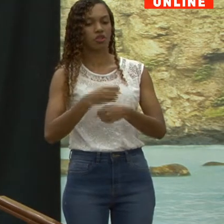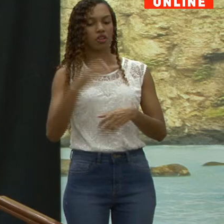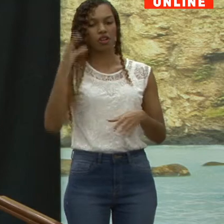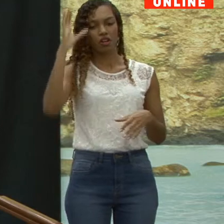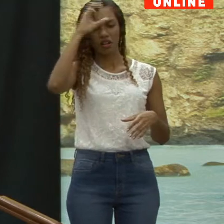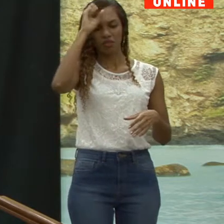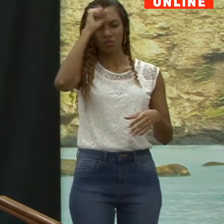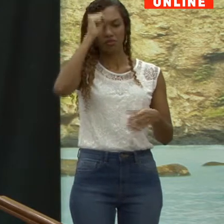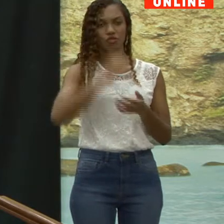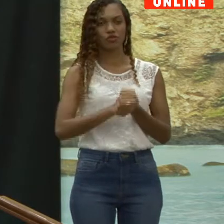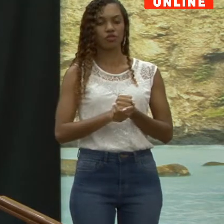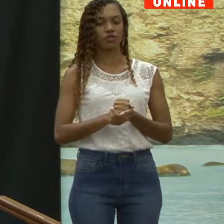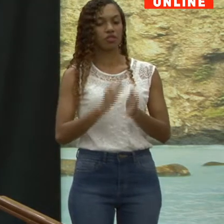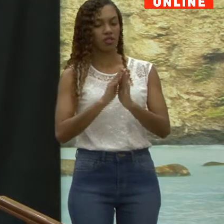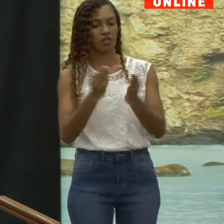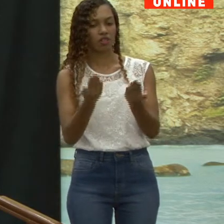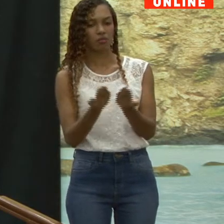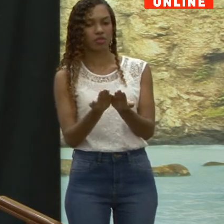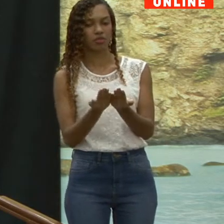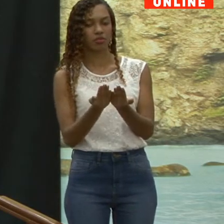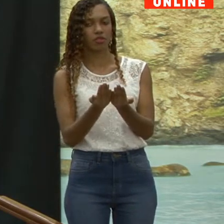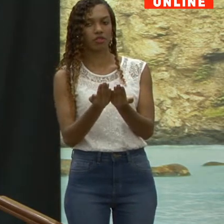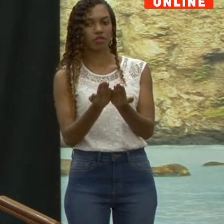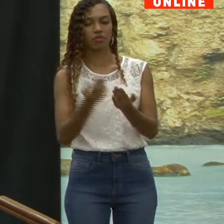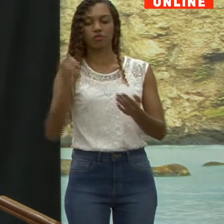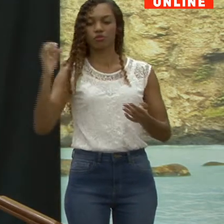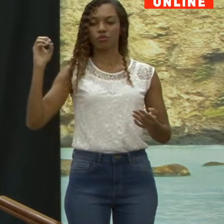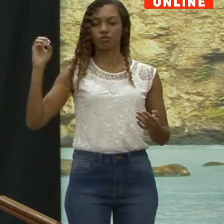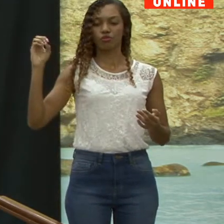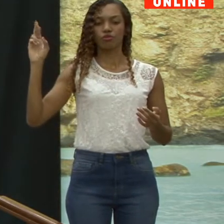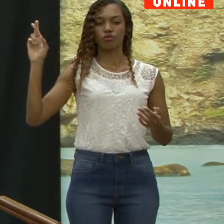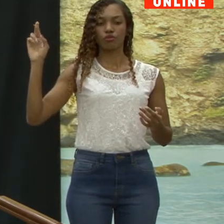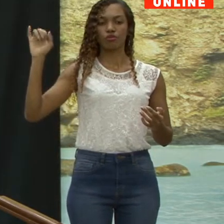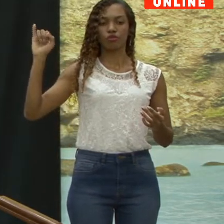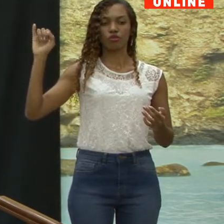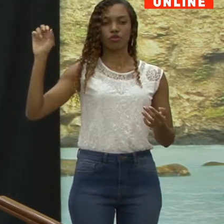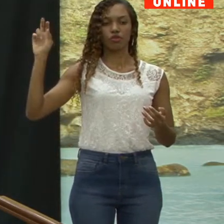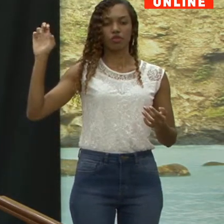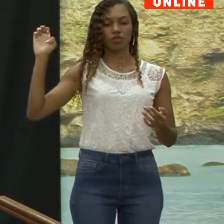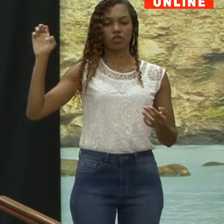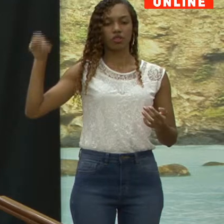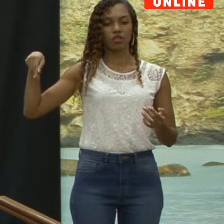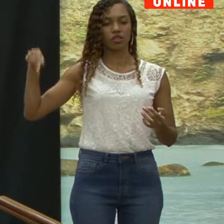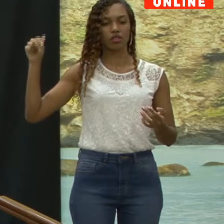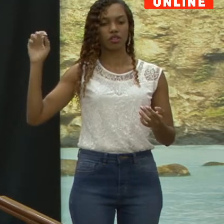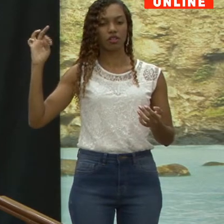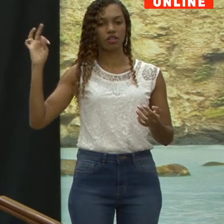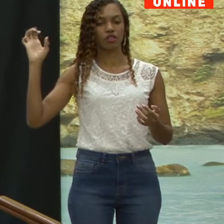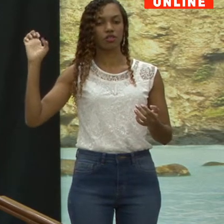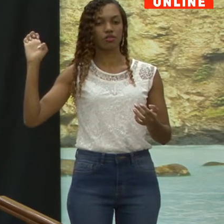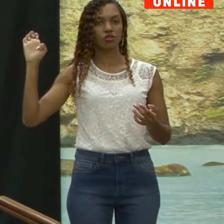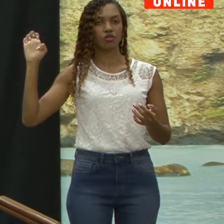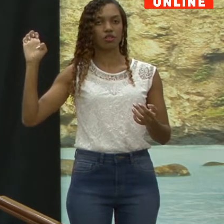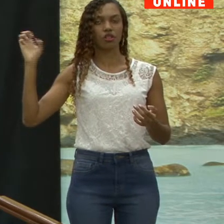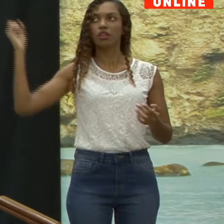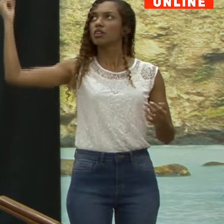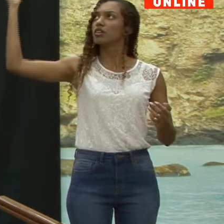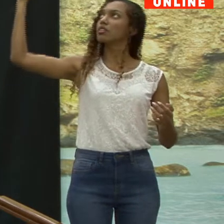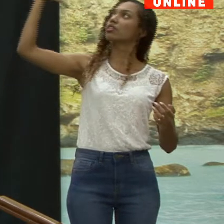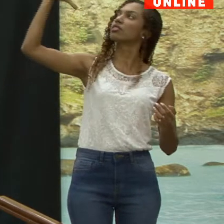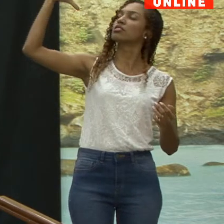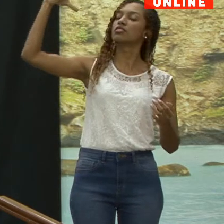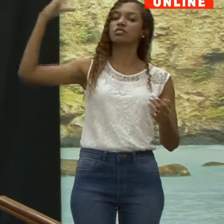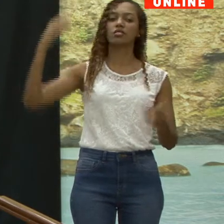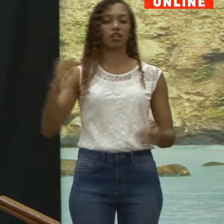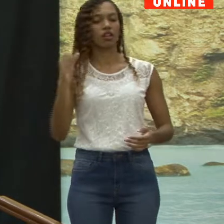nasce o sol. E a Bíblia diz lá nos Salmos que Jesus